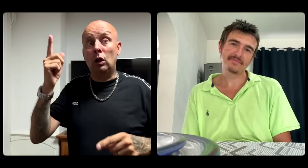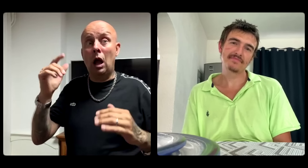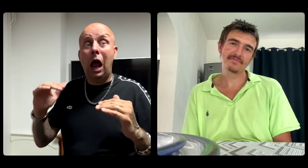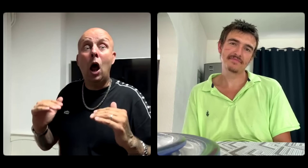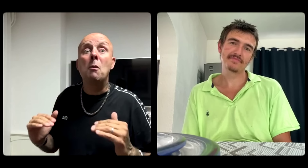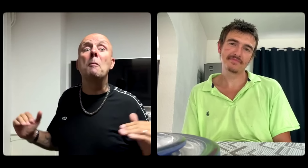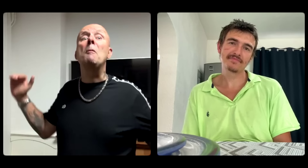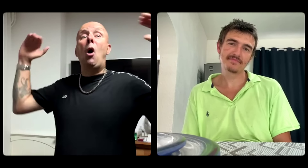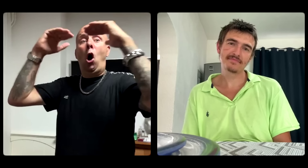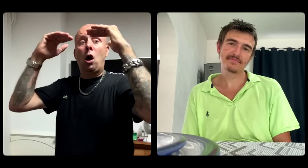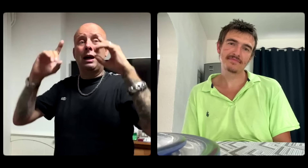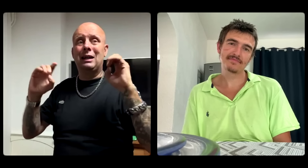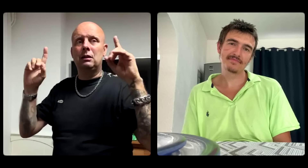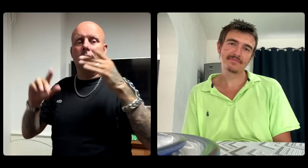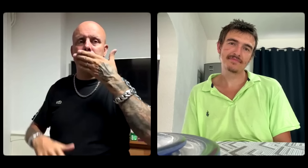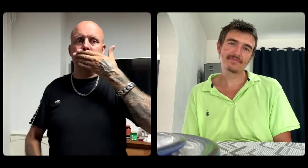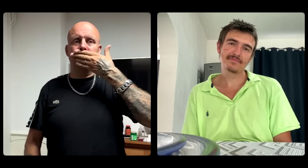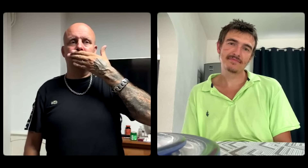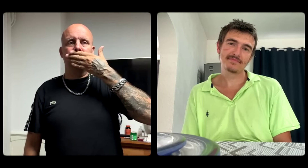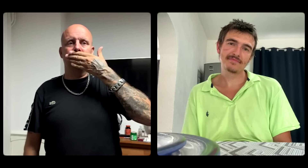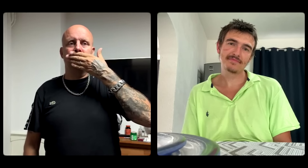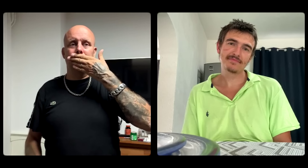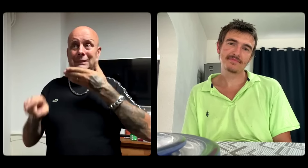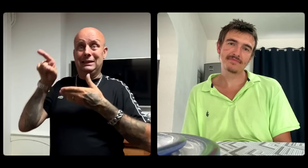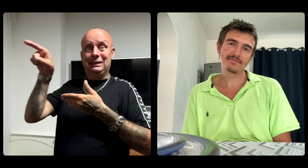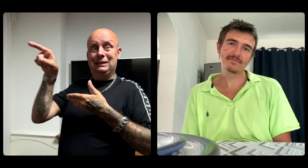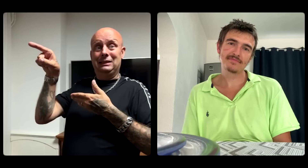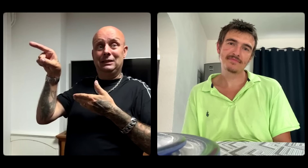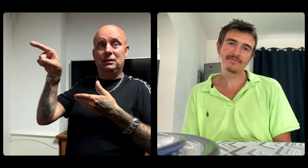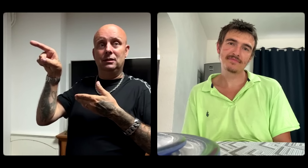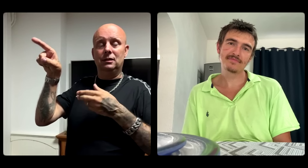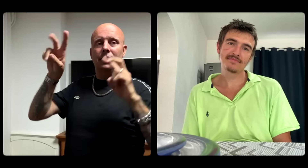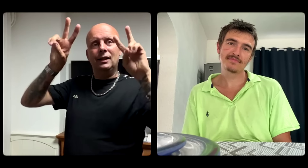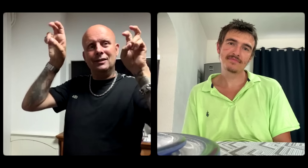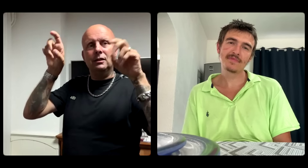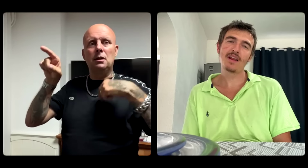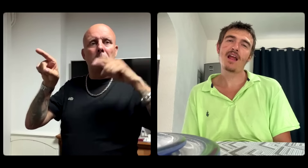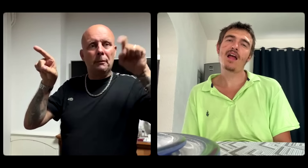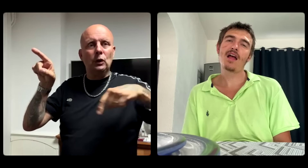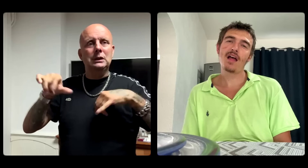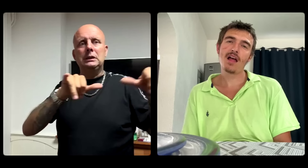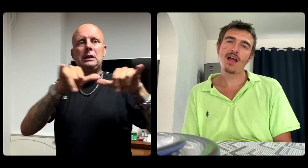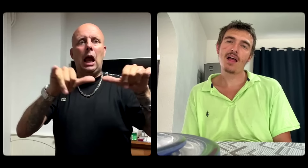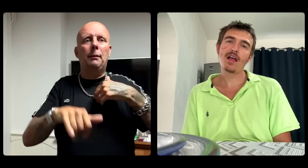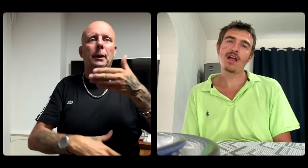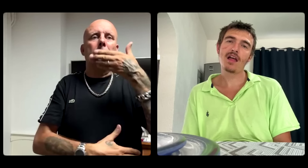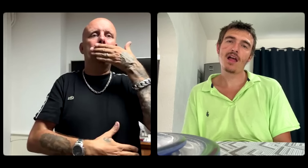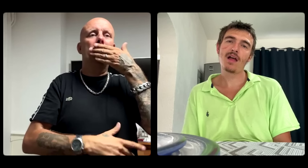Dus dat betekent dat ik je begrijp. Want ik heb je nu dus kort samengevat. Fucking pannenkoek. Ga me niet testen hier, ja?